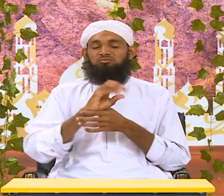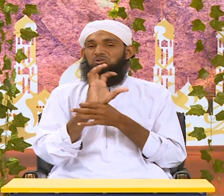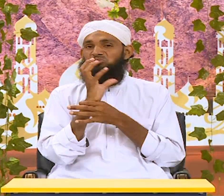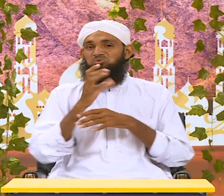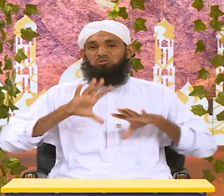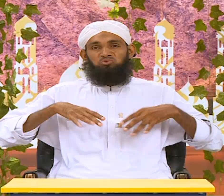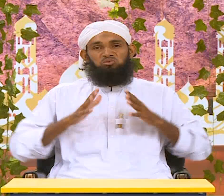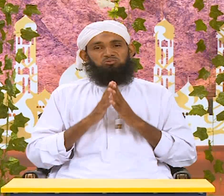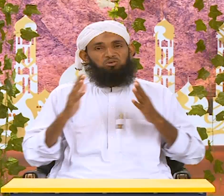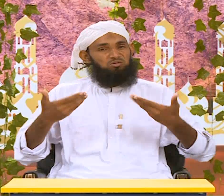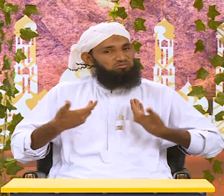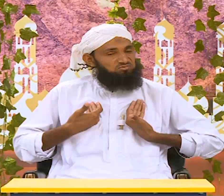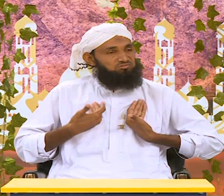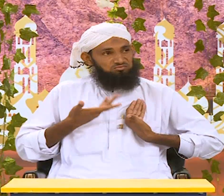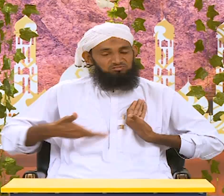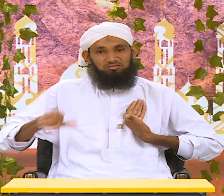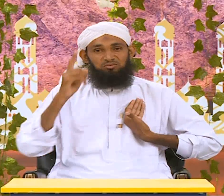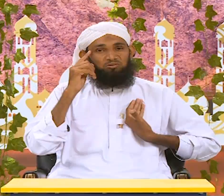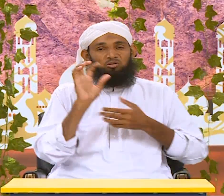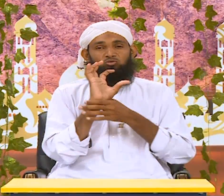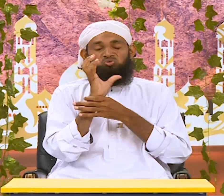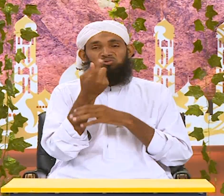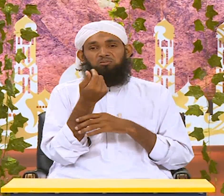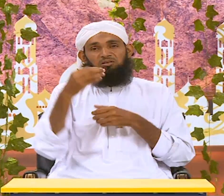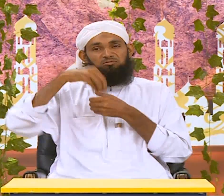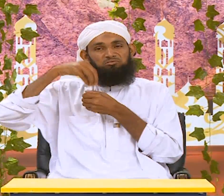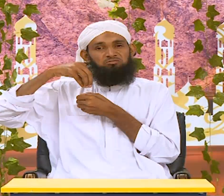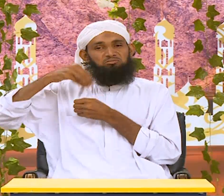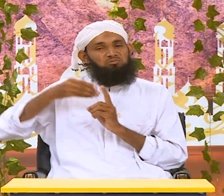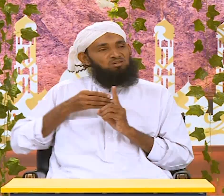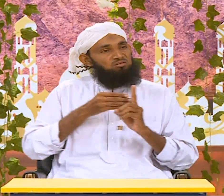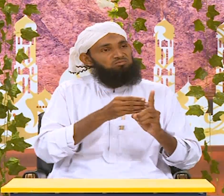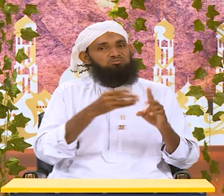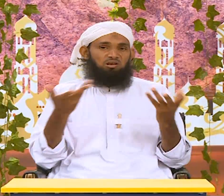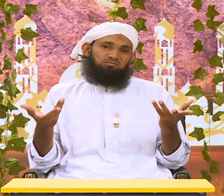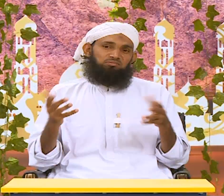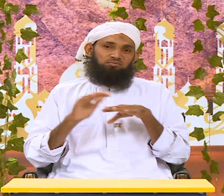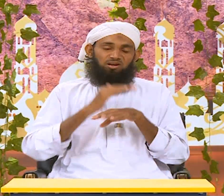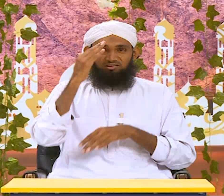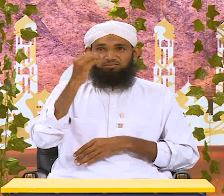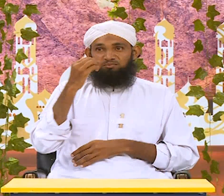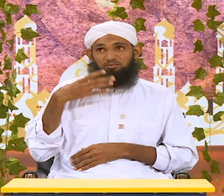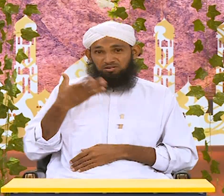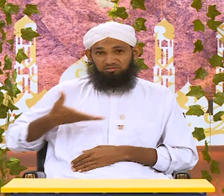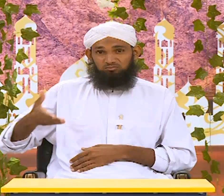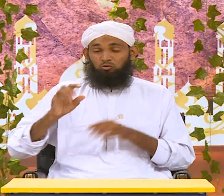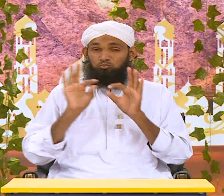سراسر نقصان ہی نقصان ہے، مگر پھر بھی ہم دنیا جمع کرنے کے چکروں میں ہی رہتے ہیں۔ پیارے اسلامی بھائیوں، پورا قرآن کریم